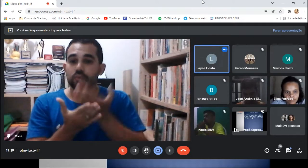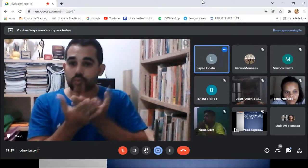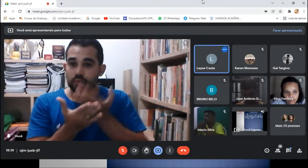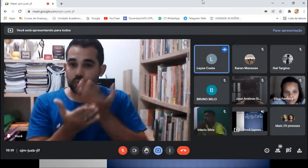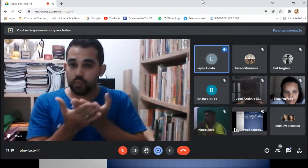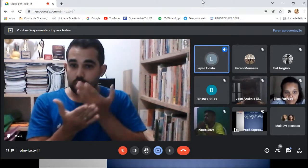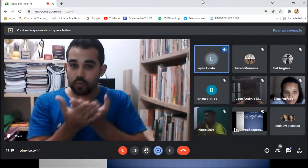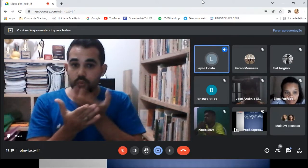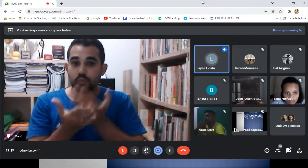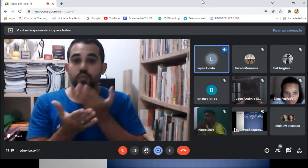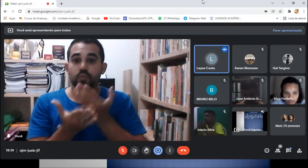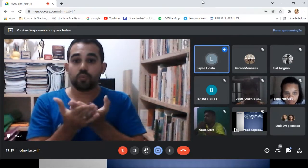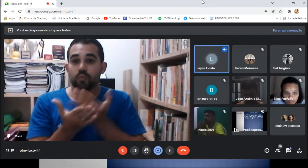É a ciência que estuda